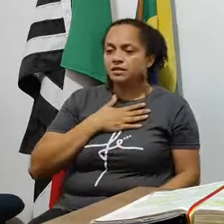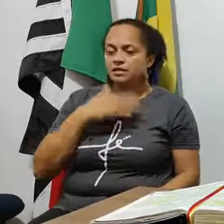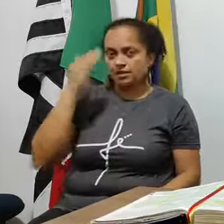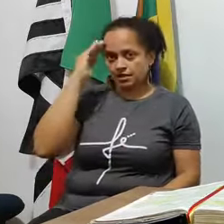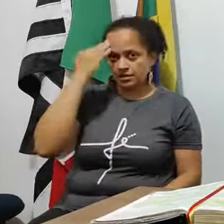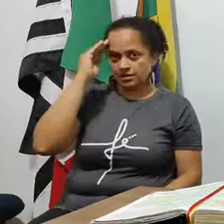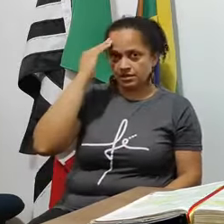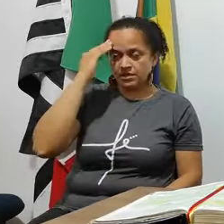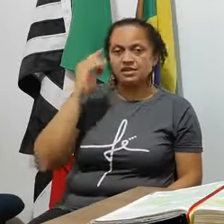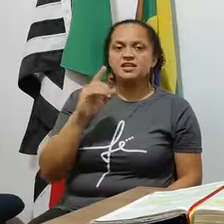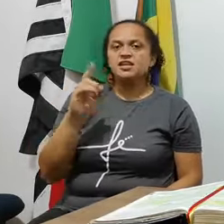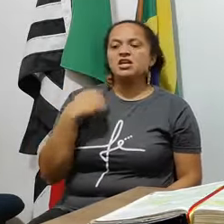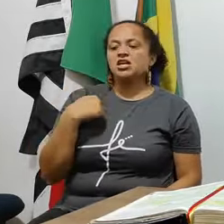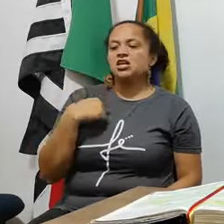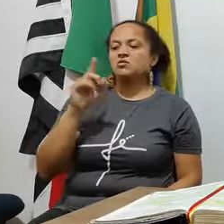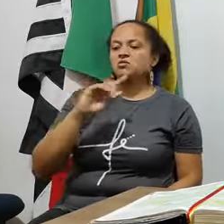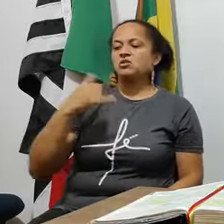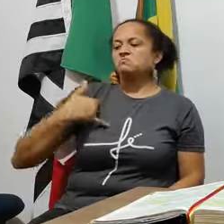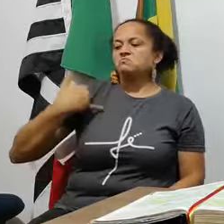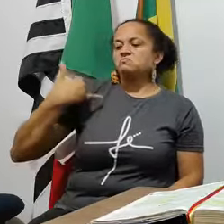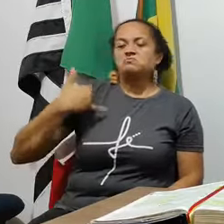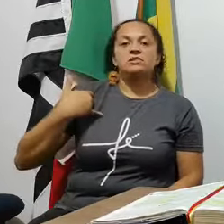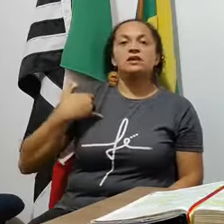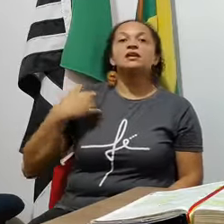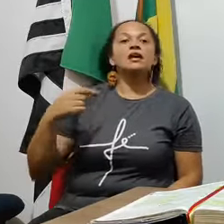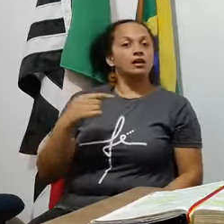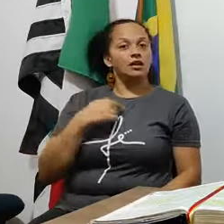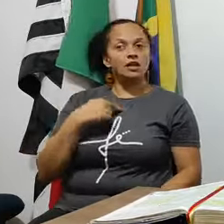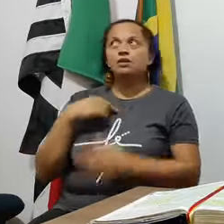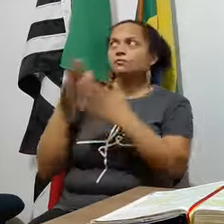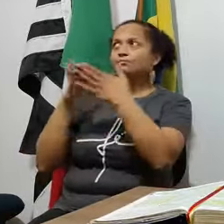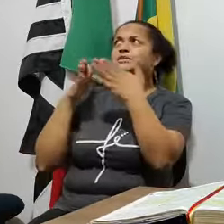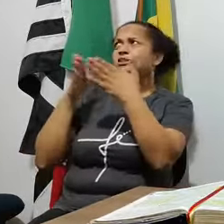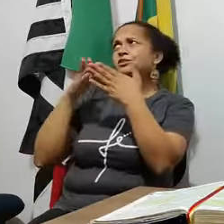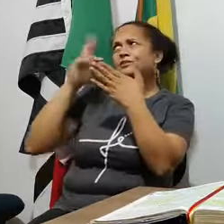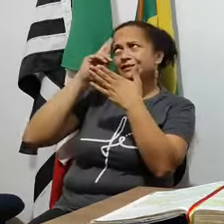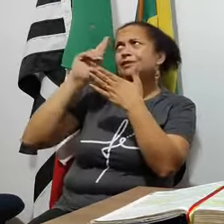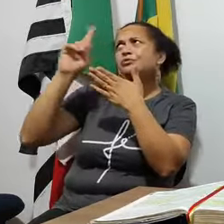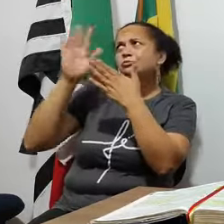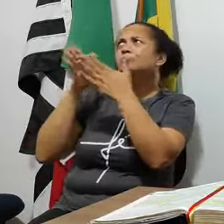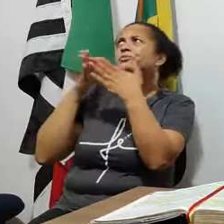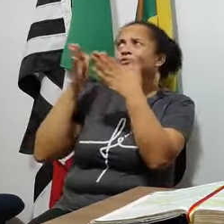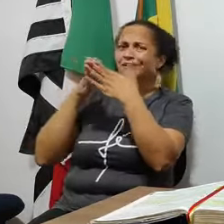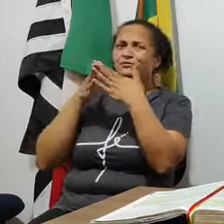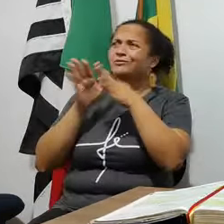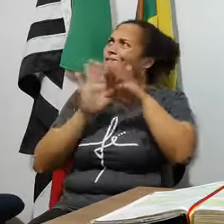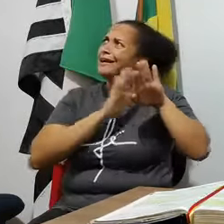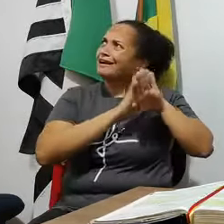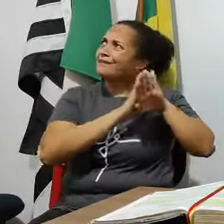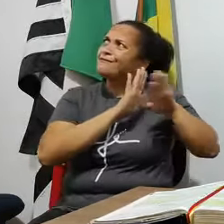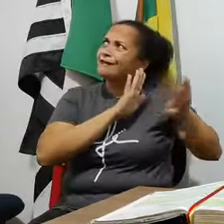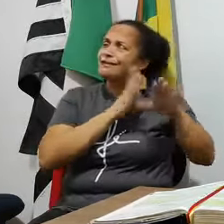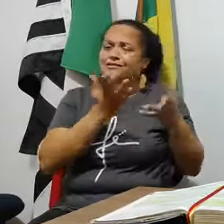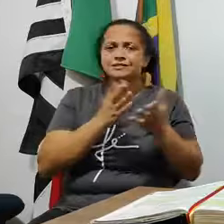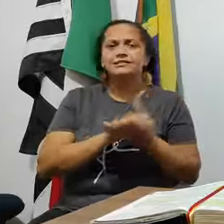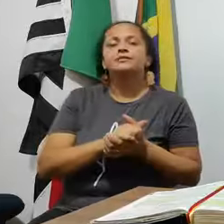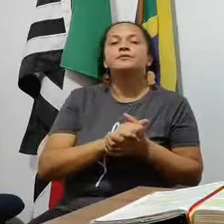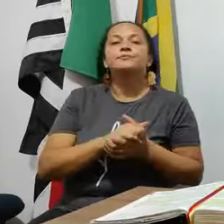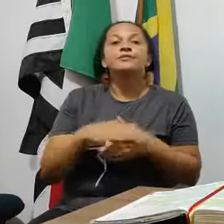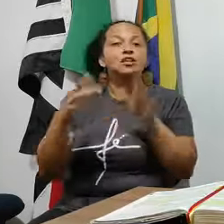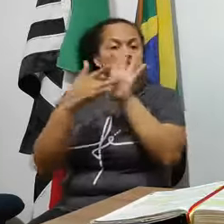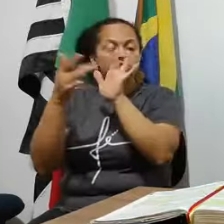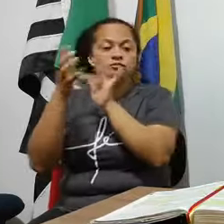Por causa disso, 3 vezes pedi ao Senhor que o afastasse de mim. Então ele me disse: a minha graça